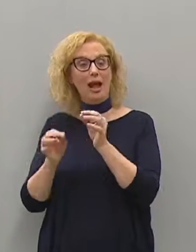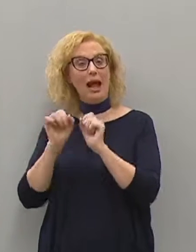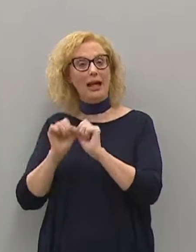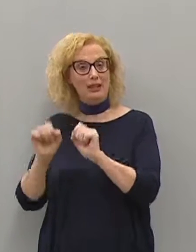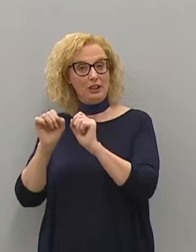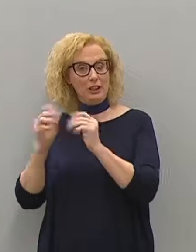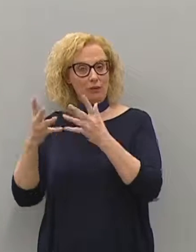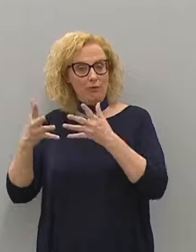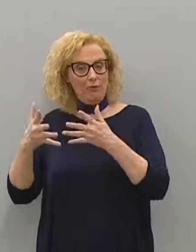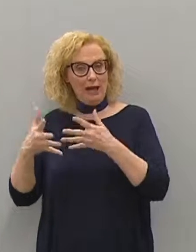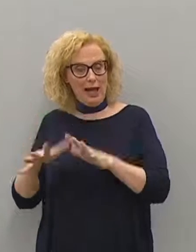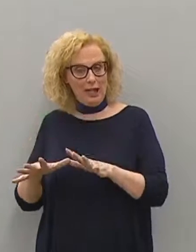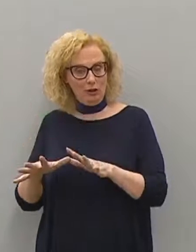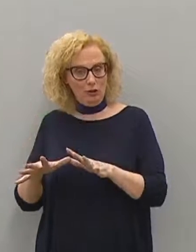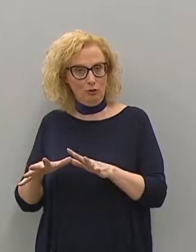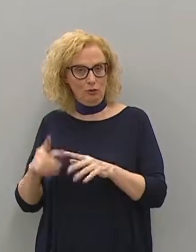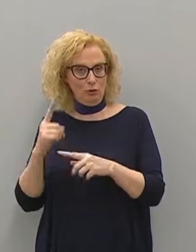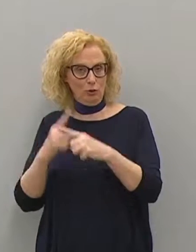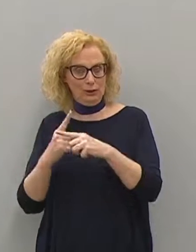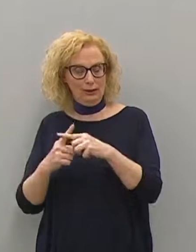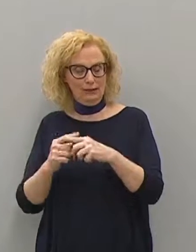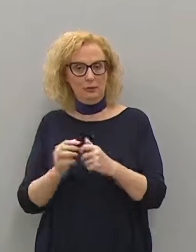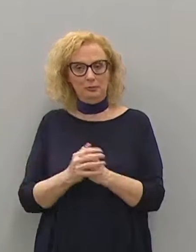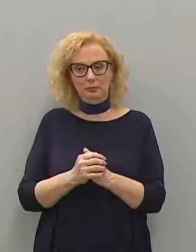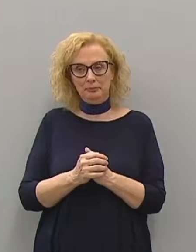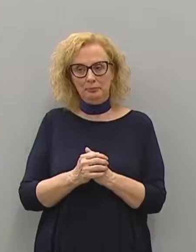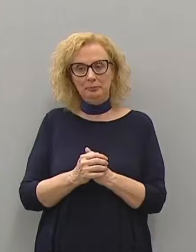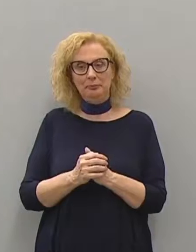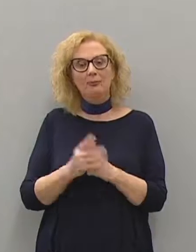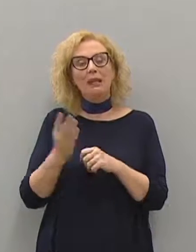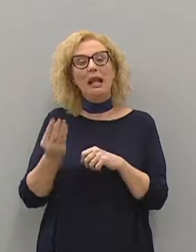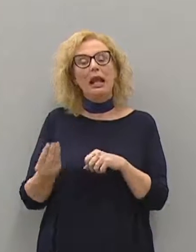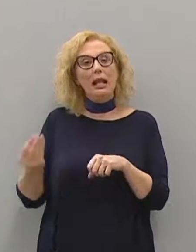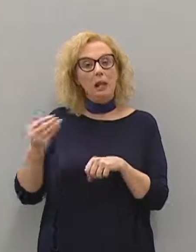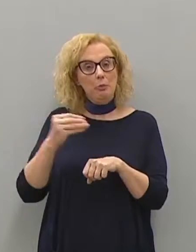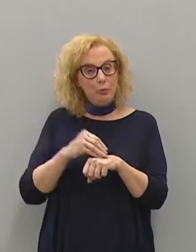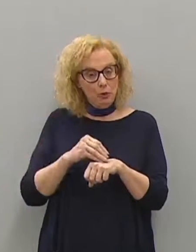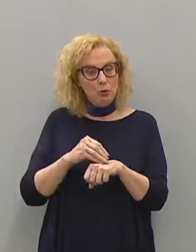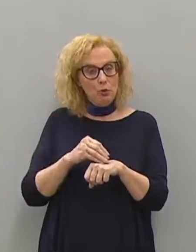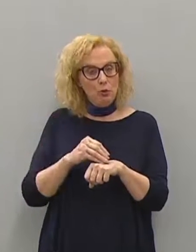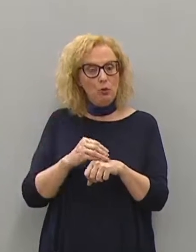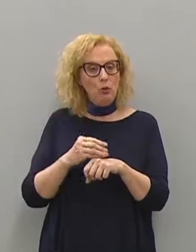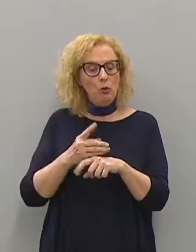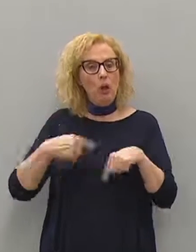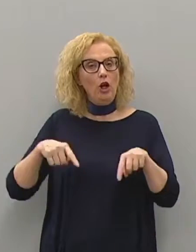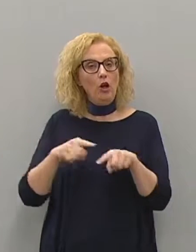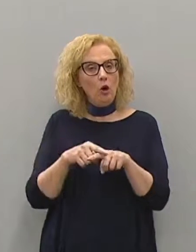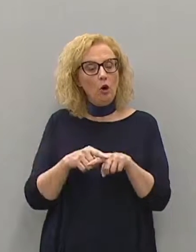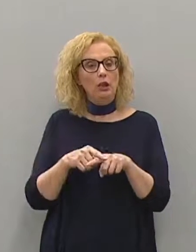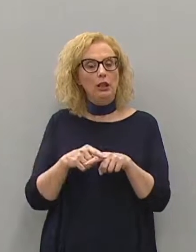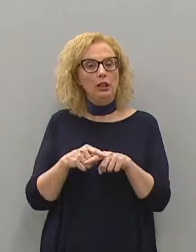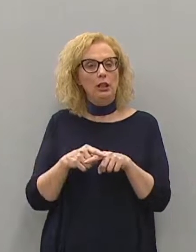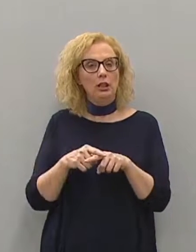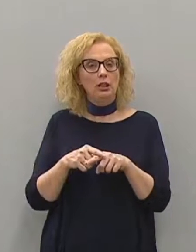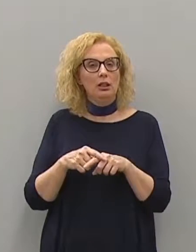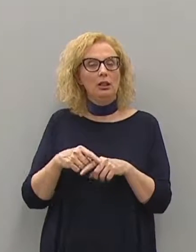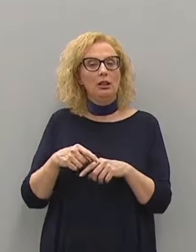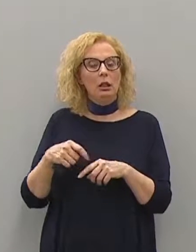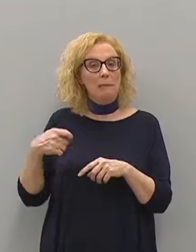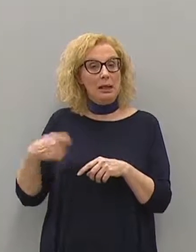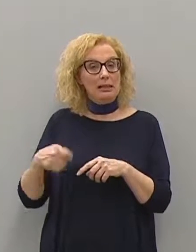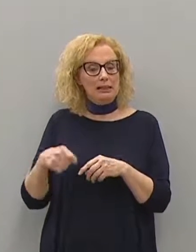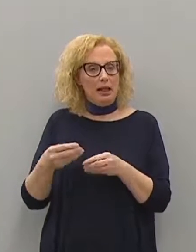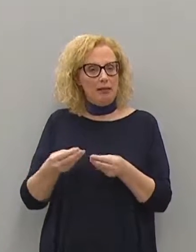tampone antigenico positivo noi in più abbiamo finito al presidente che ha